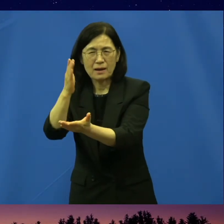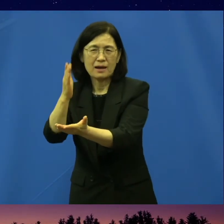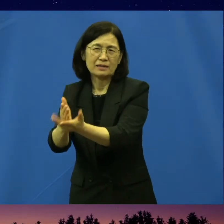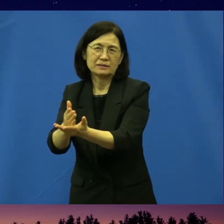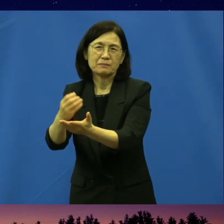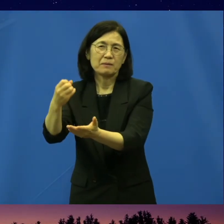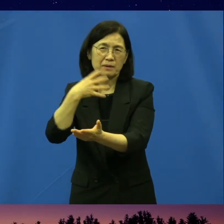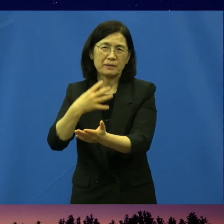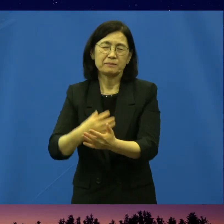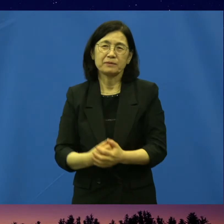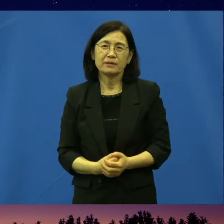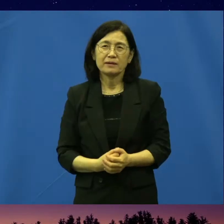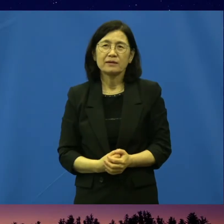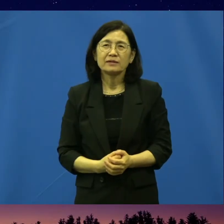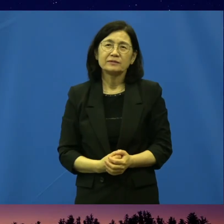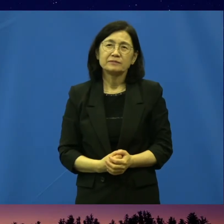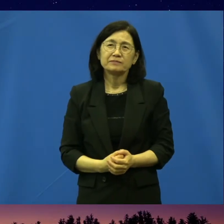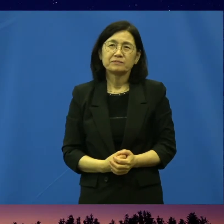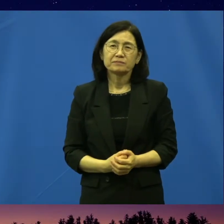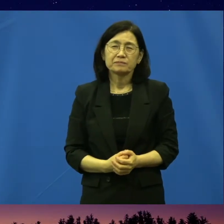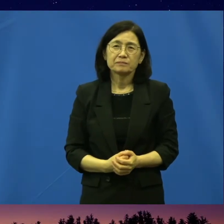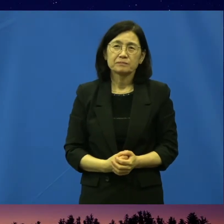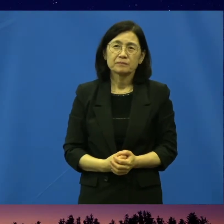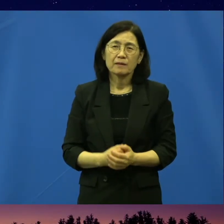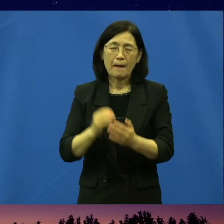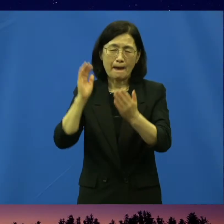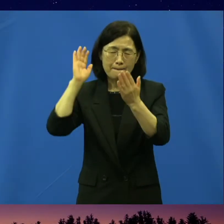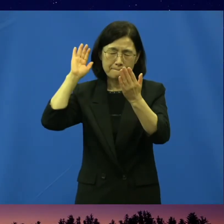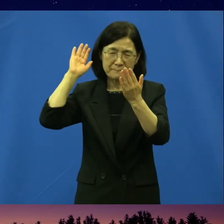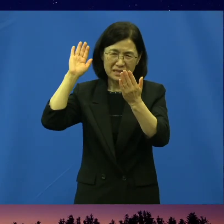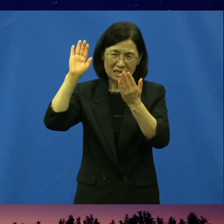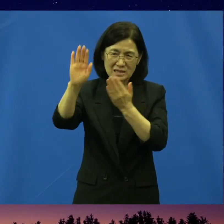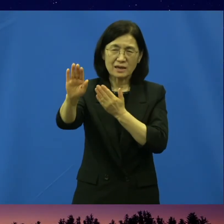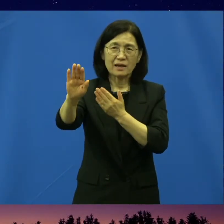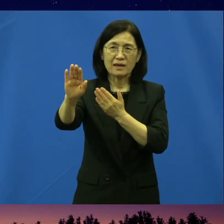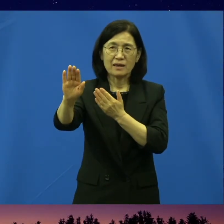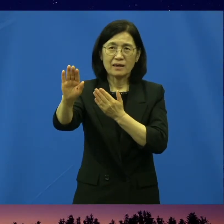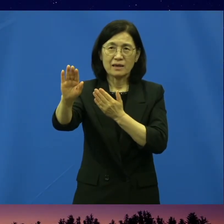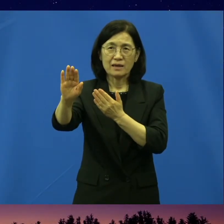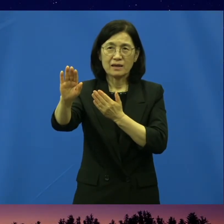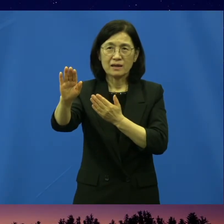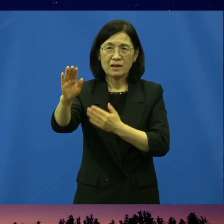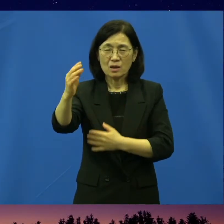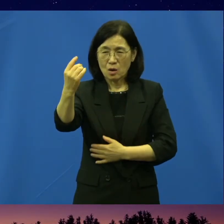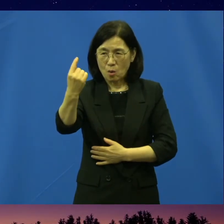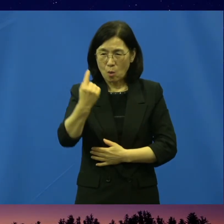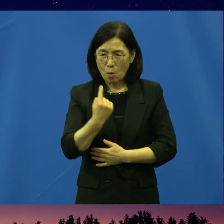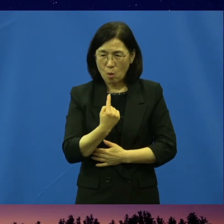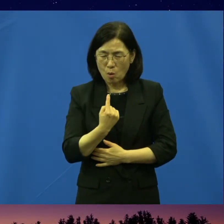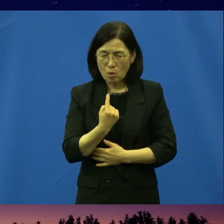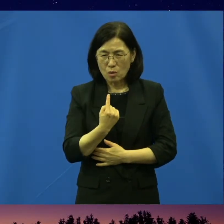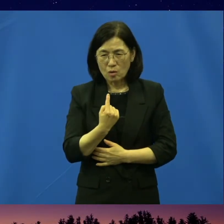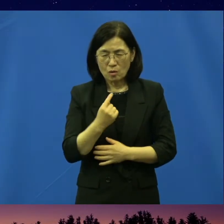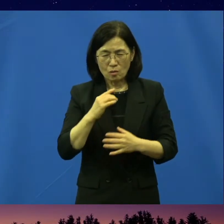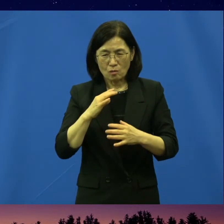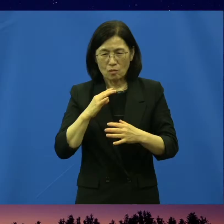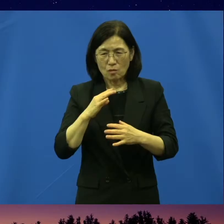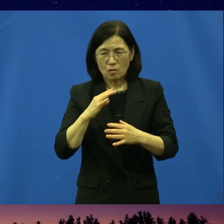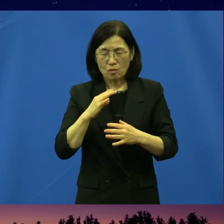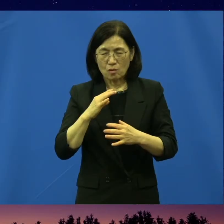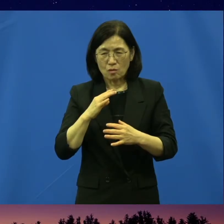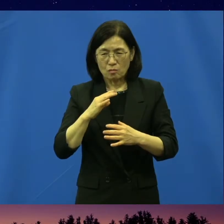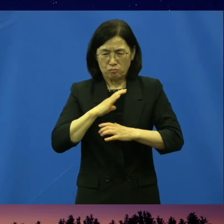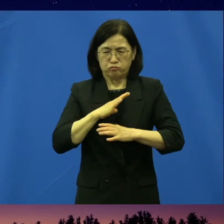두려움을 주니까. 그래서 미래에 닥쳐올 것 같은 재앙에 대한 두려움.